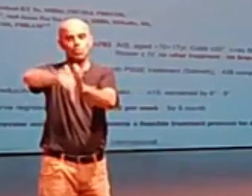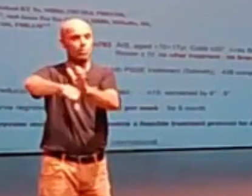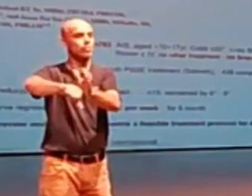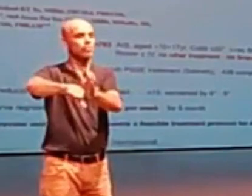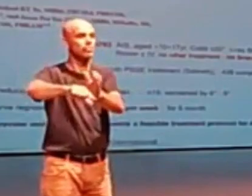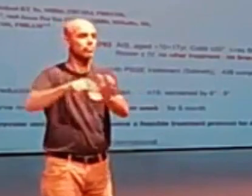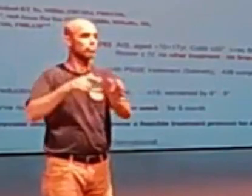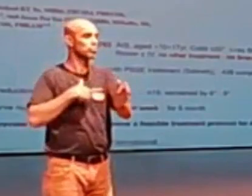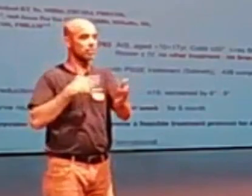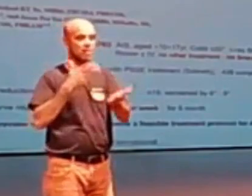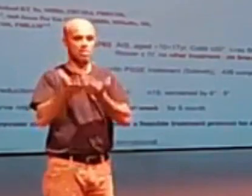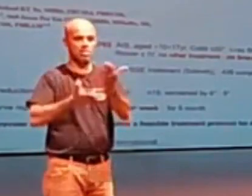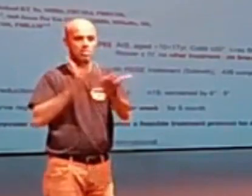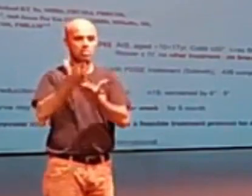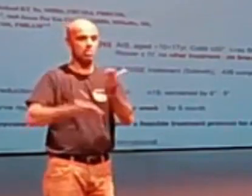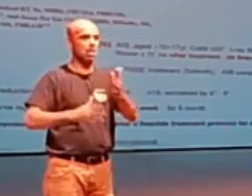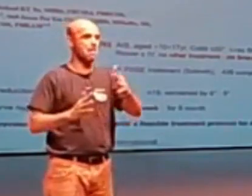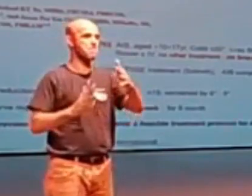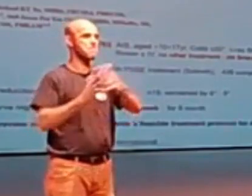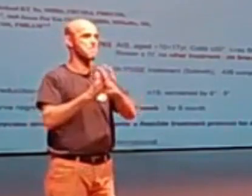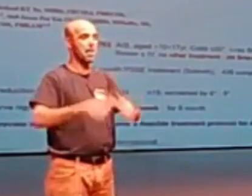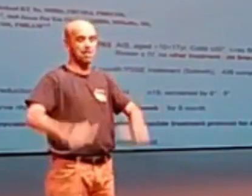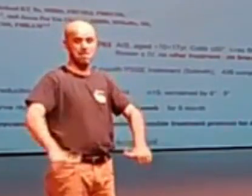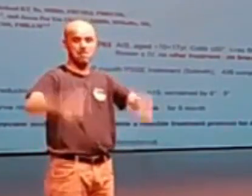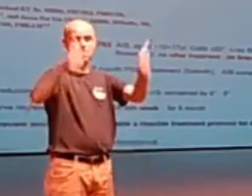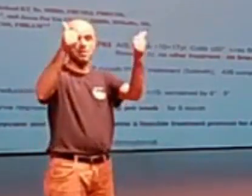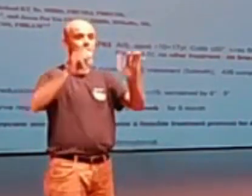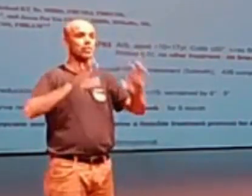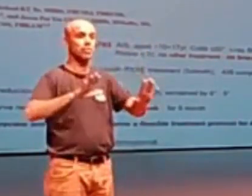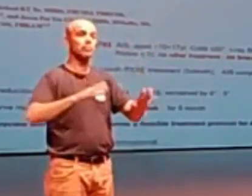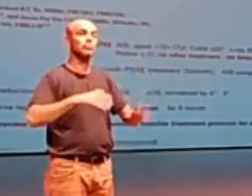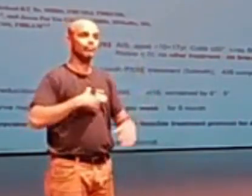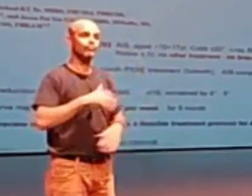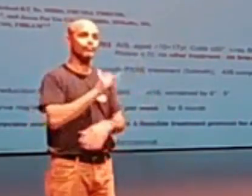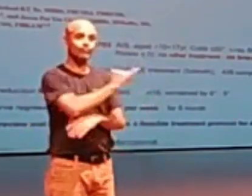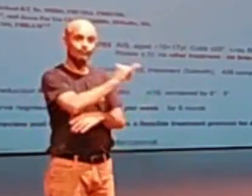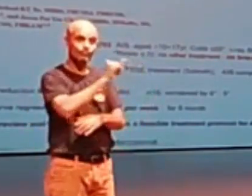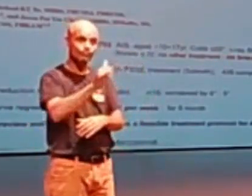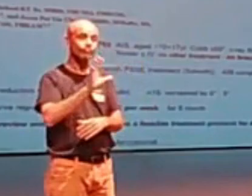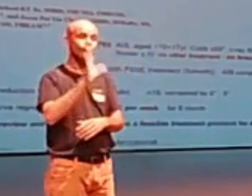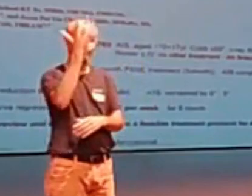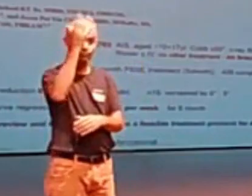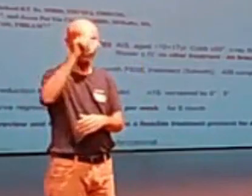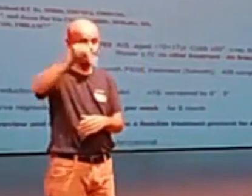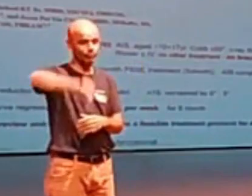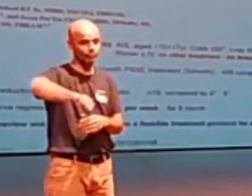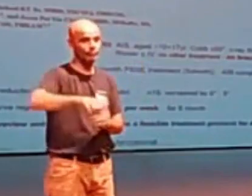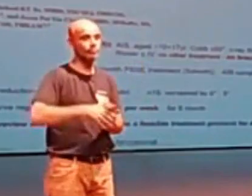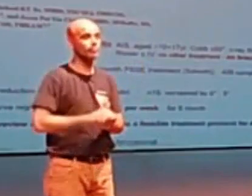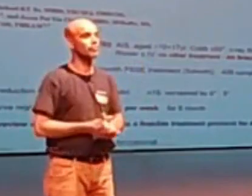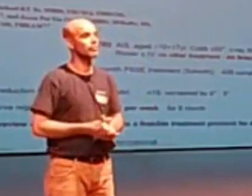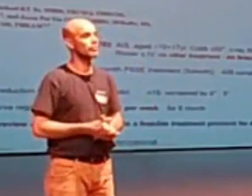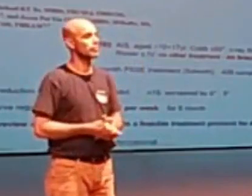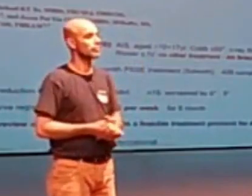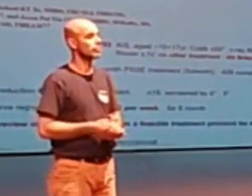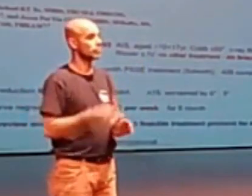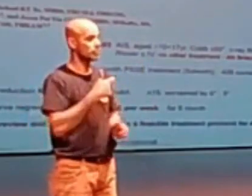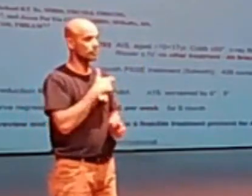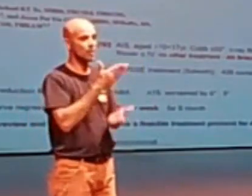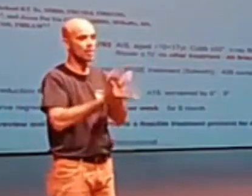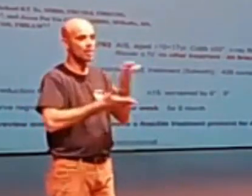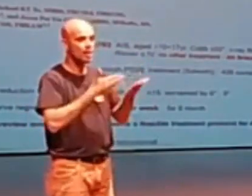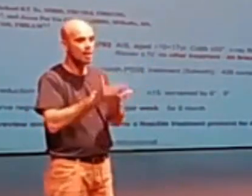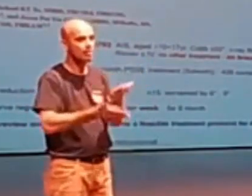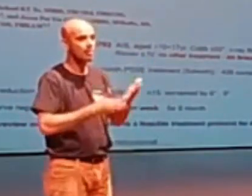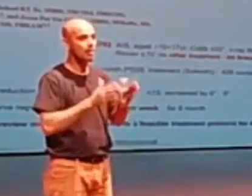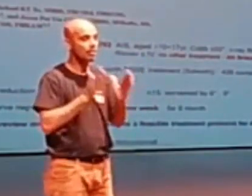muito férreo em tratar não, tá, gente? Humildade. É bom nesse campo. Então, aqui você vê que esse trabalho foi uma